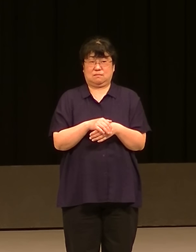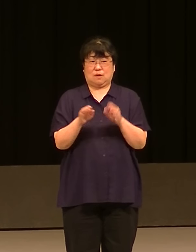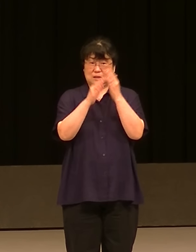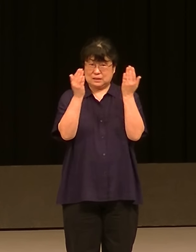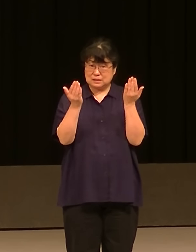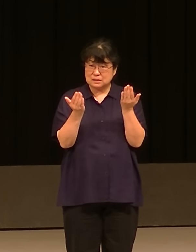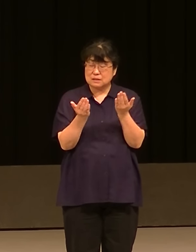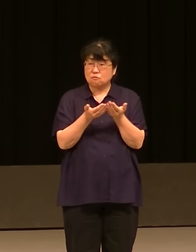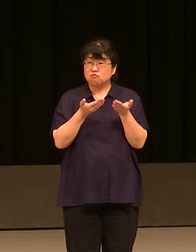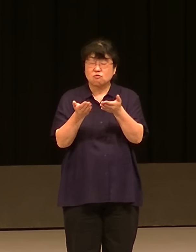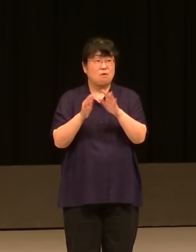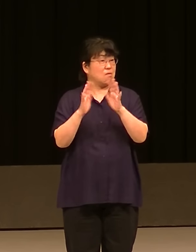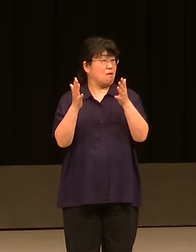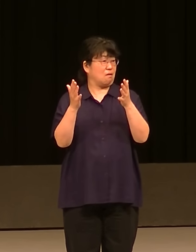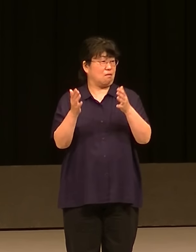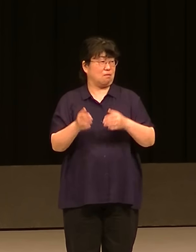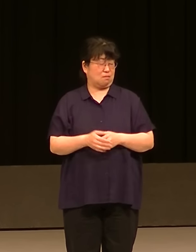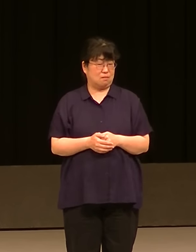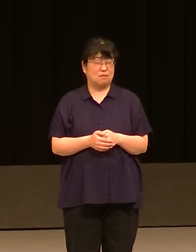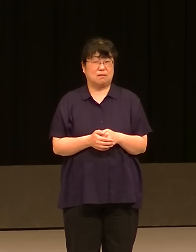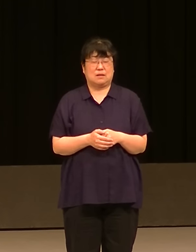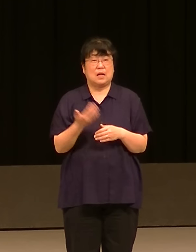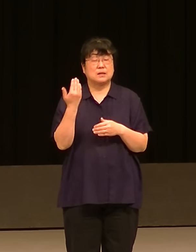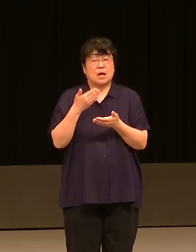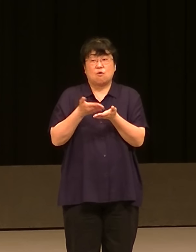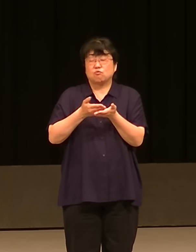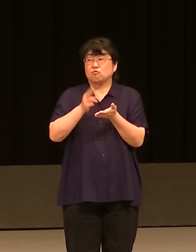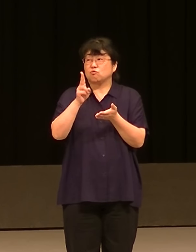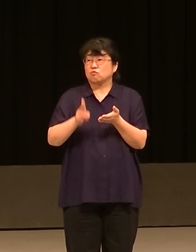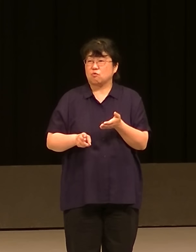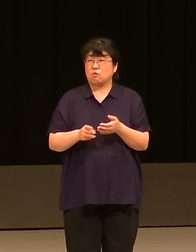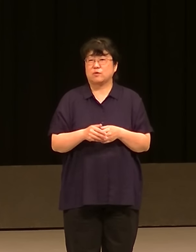ともないのでございます。先ほど申し上げました